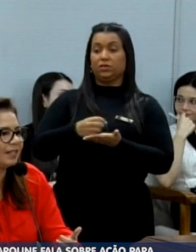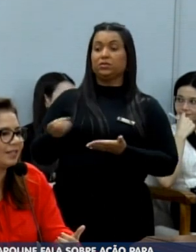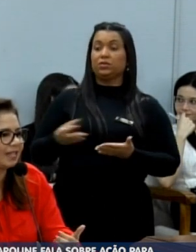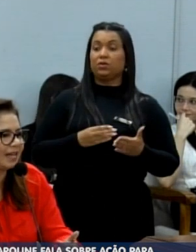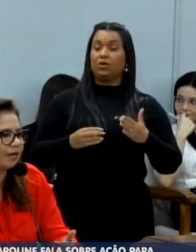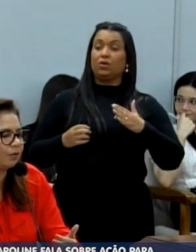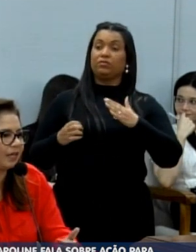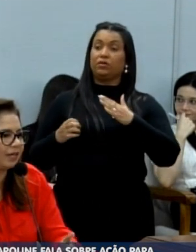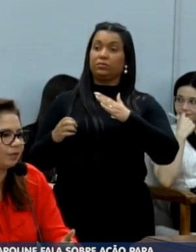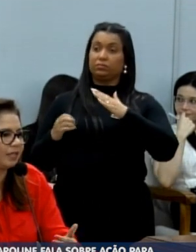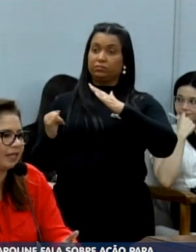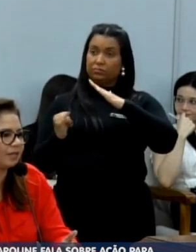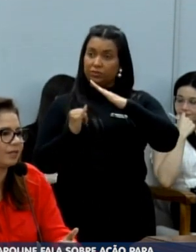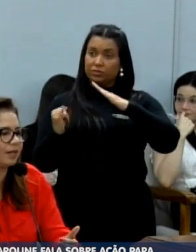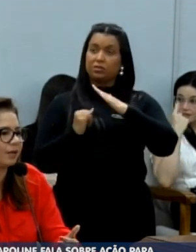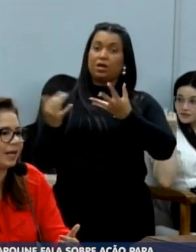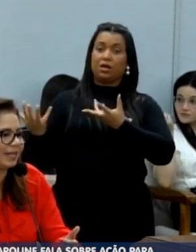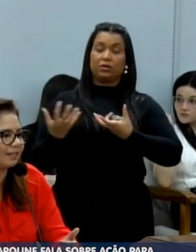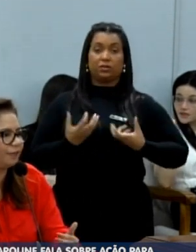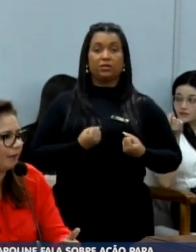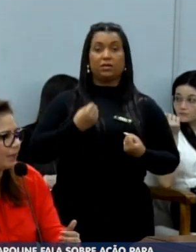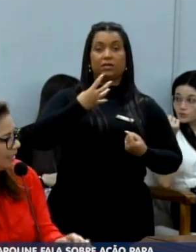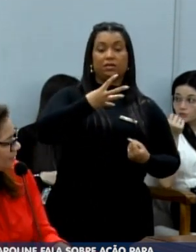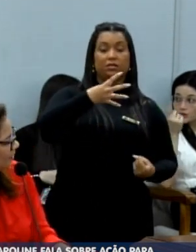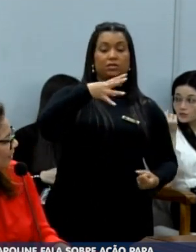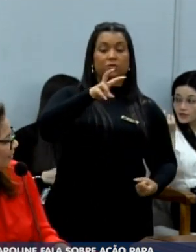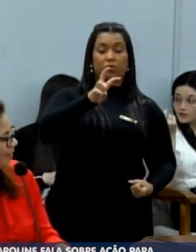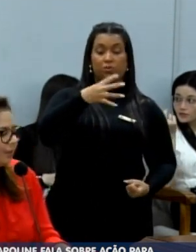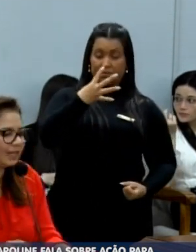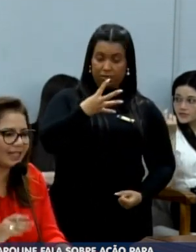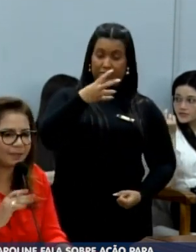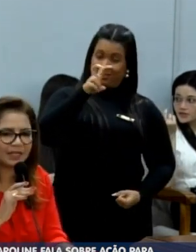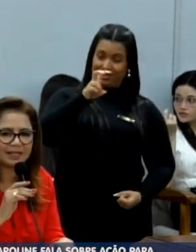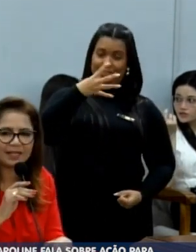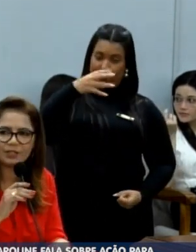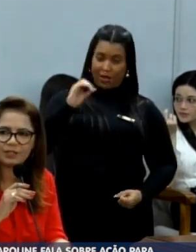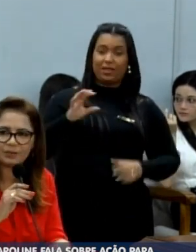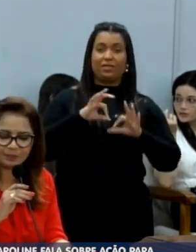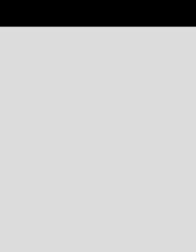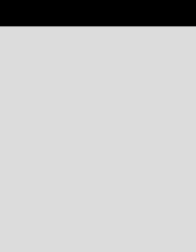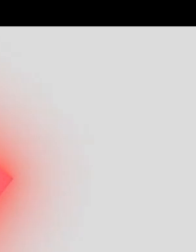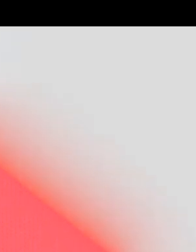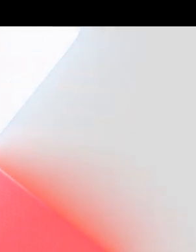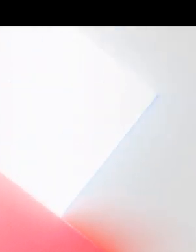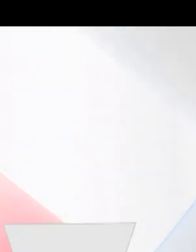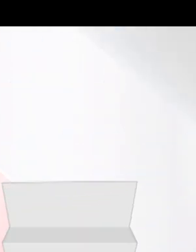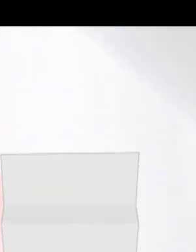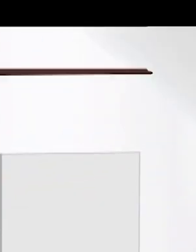entidade que estará acolhendo 540 famílias. Obrigada, presidente.